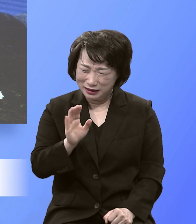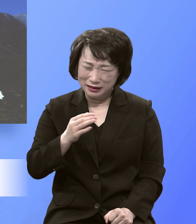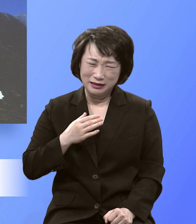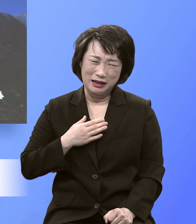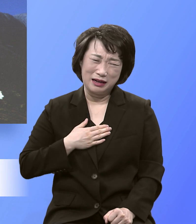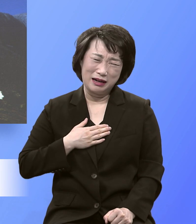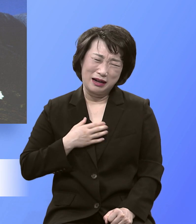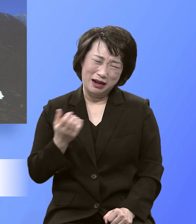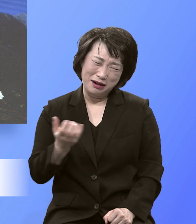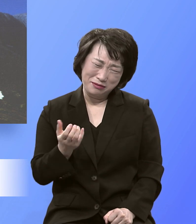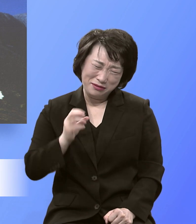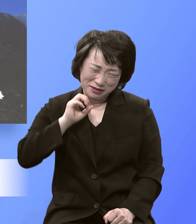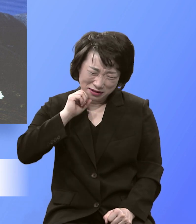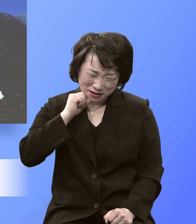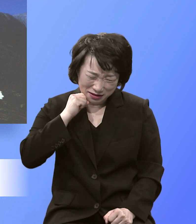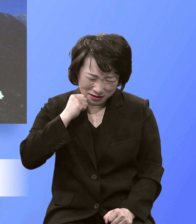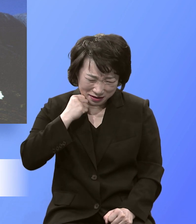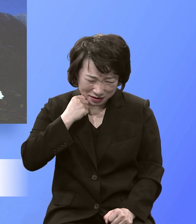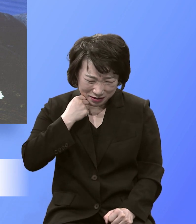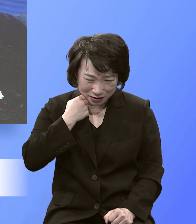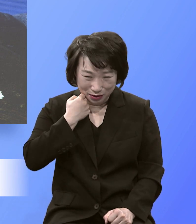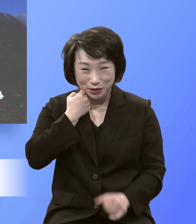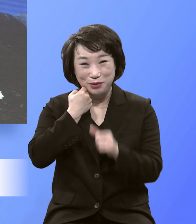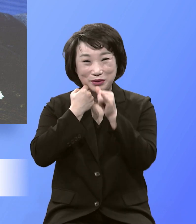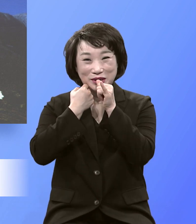엄청난 고통을